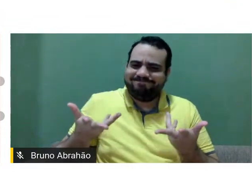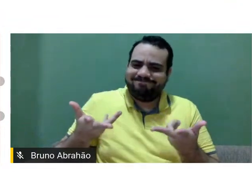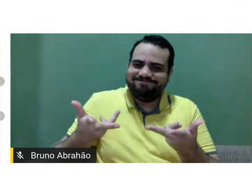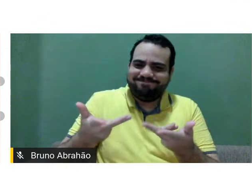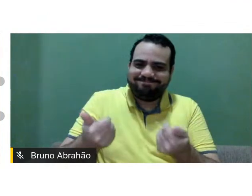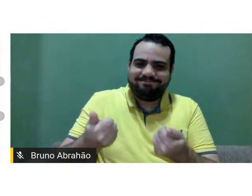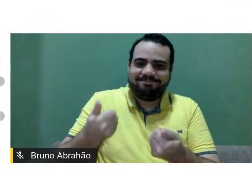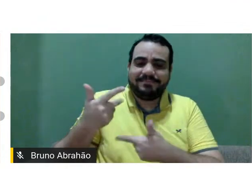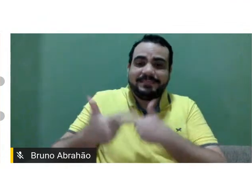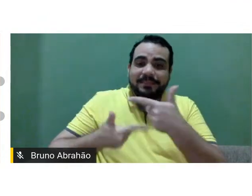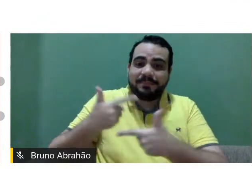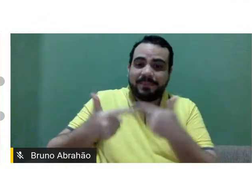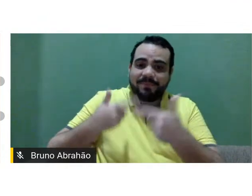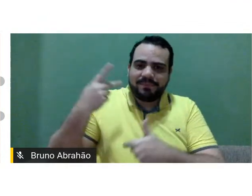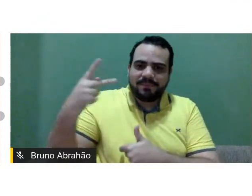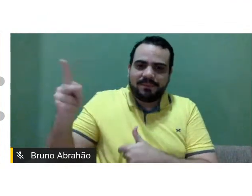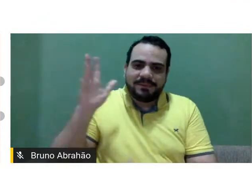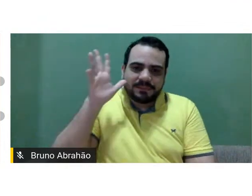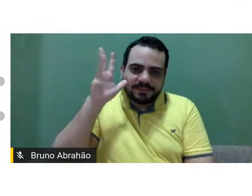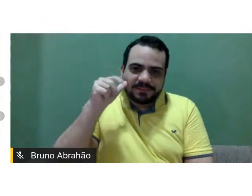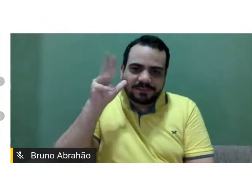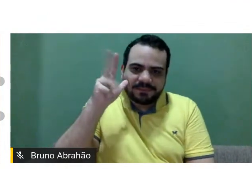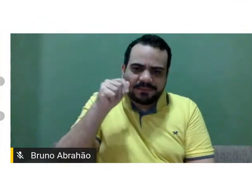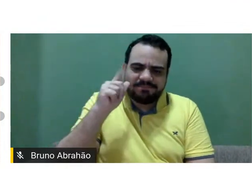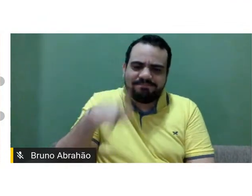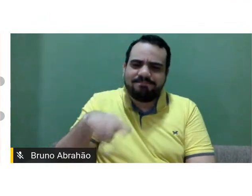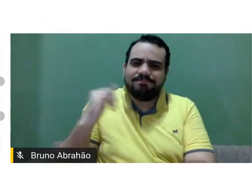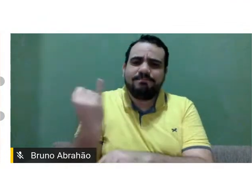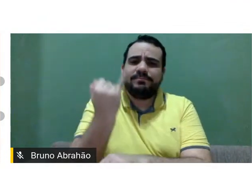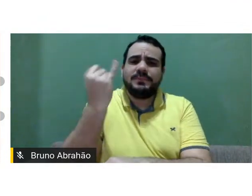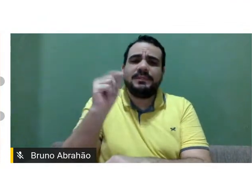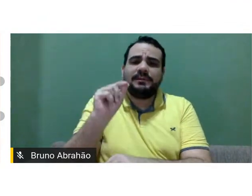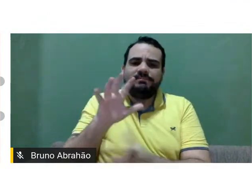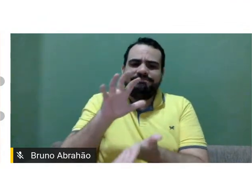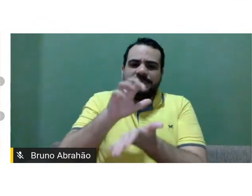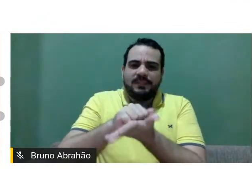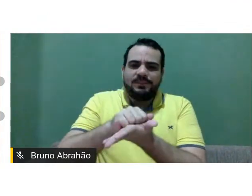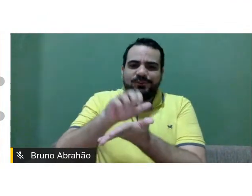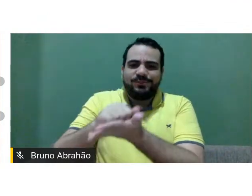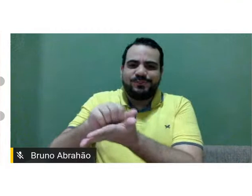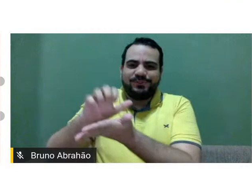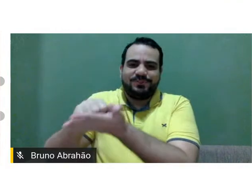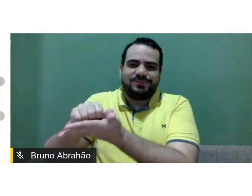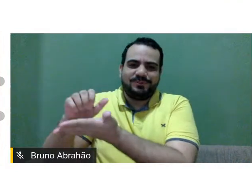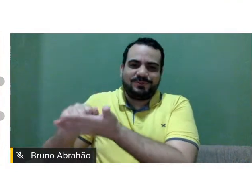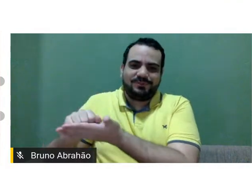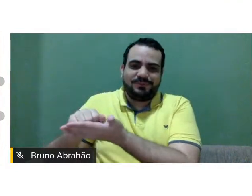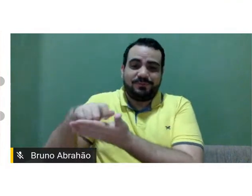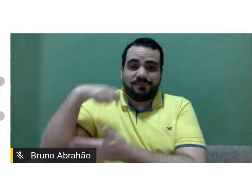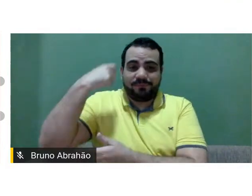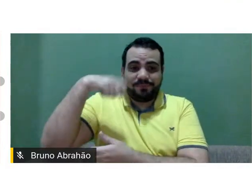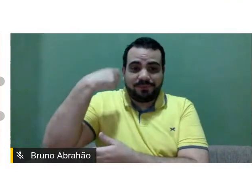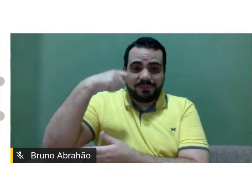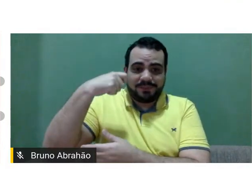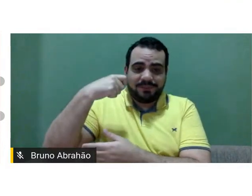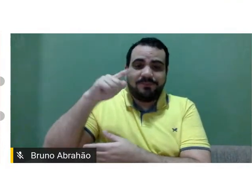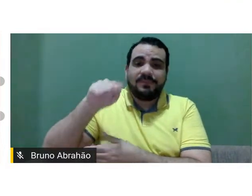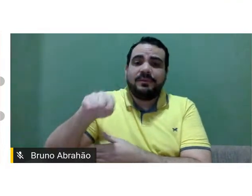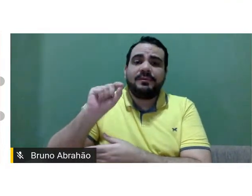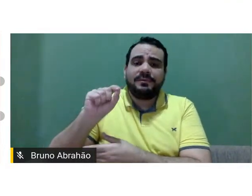a marca maravilhosa para falar a palestra de Cláudio Mourão eo projeto que desenvolve a